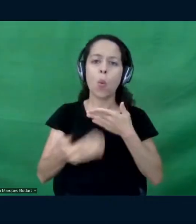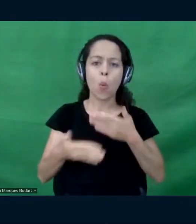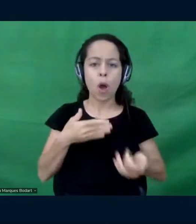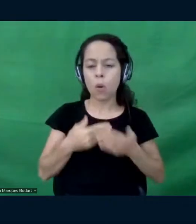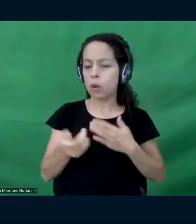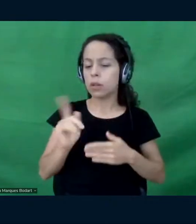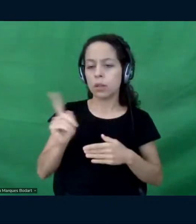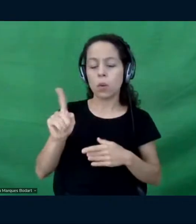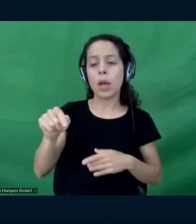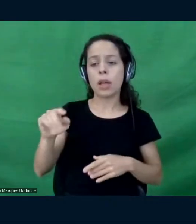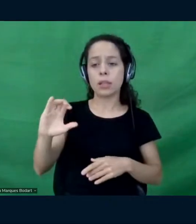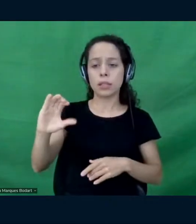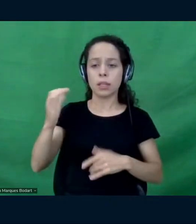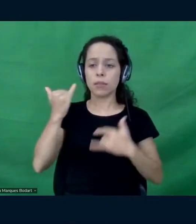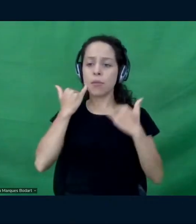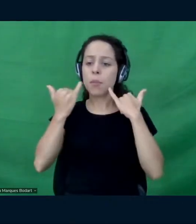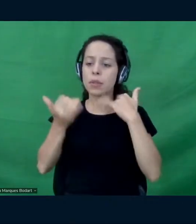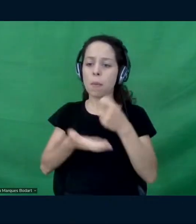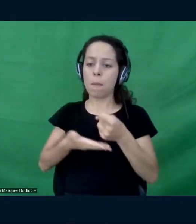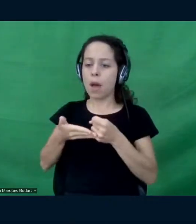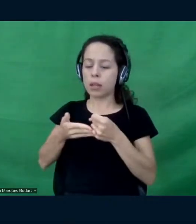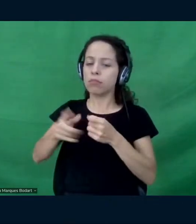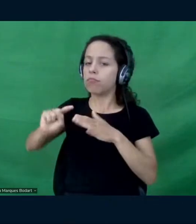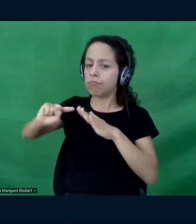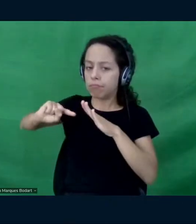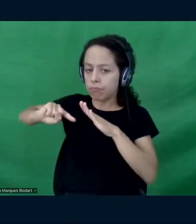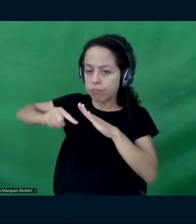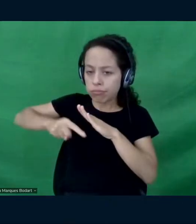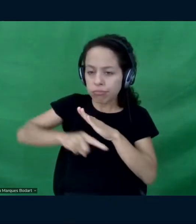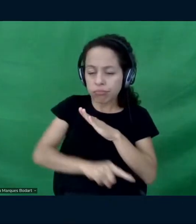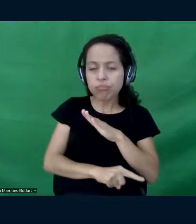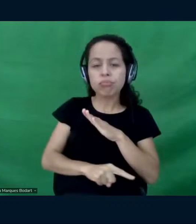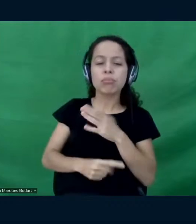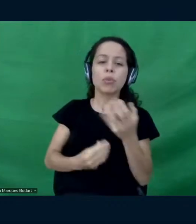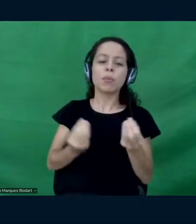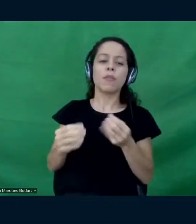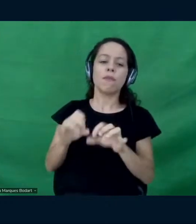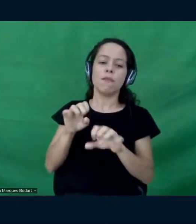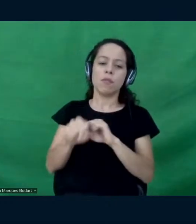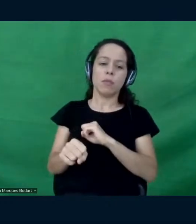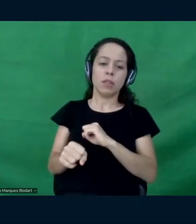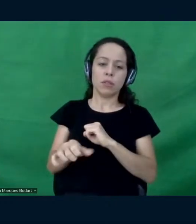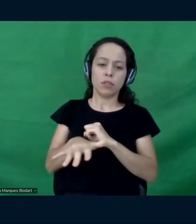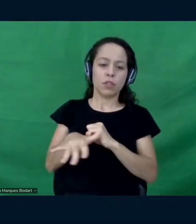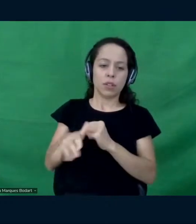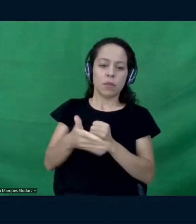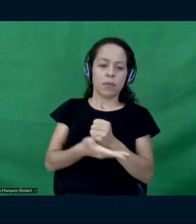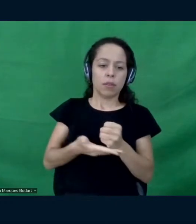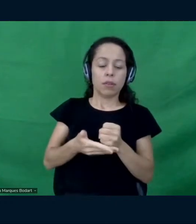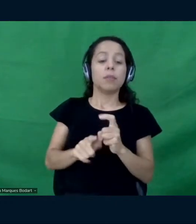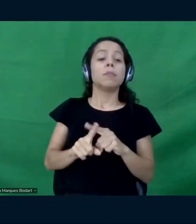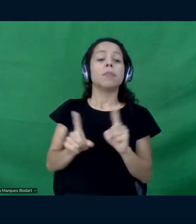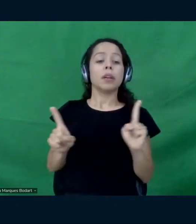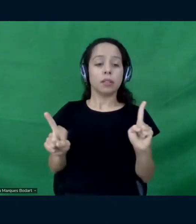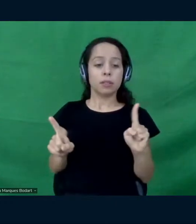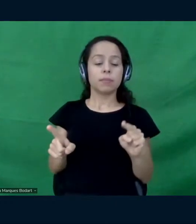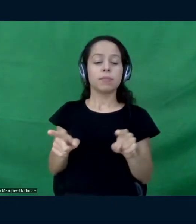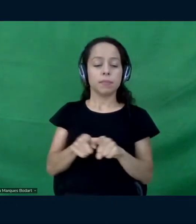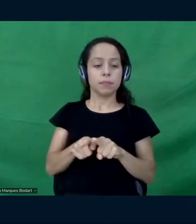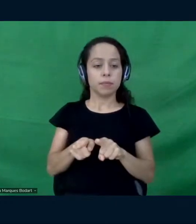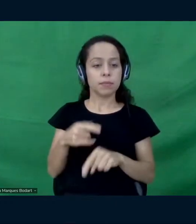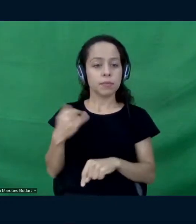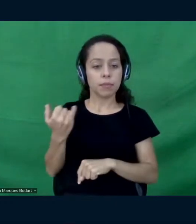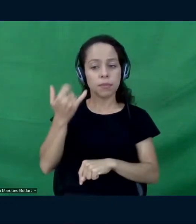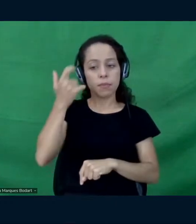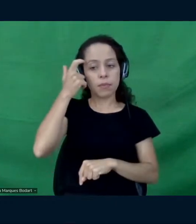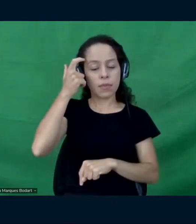ciência básica, né, dos componentes curriculares da formação geral básica, mas também, nesse projeto